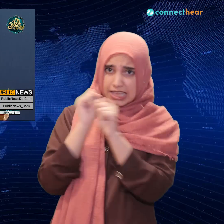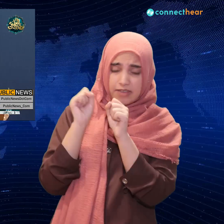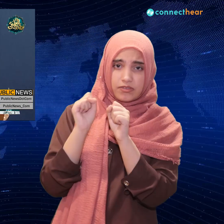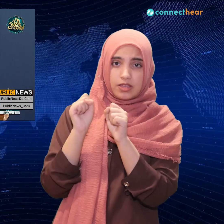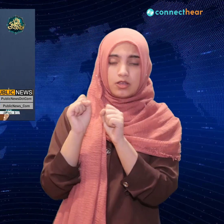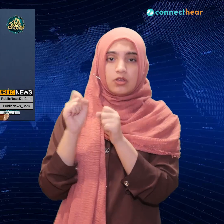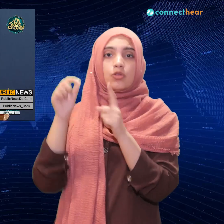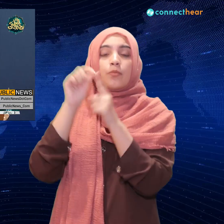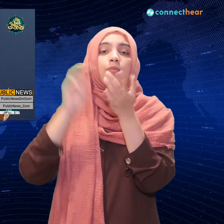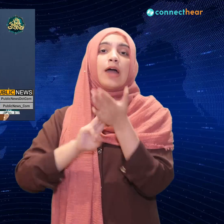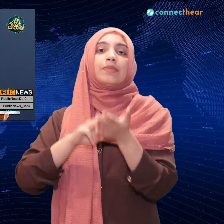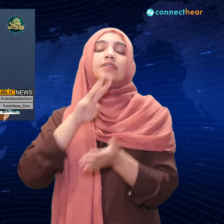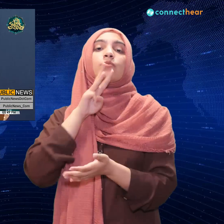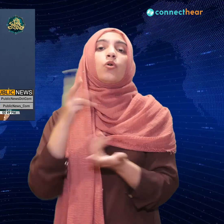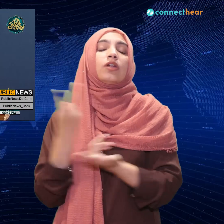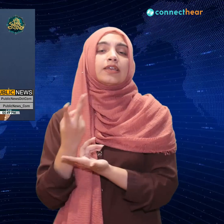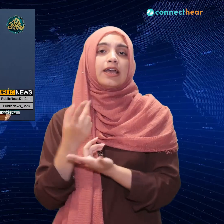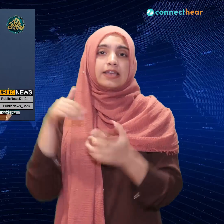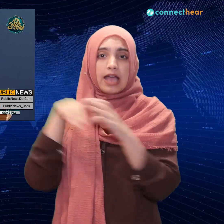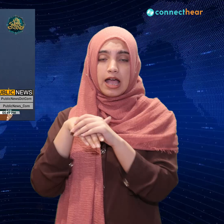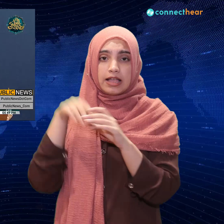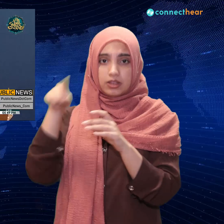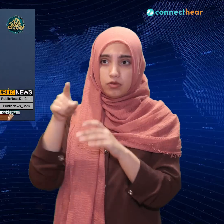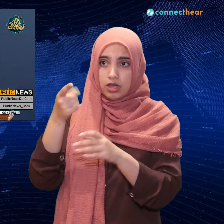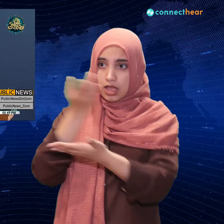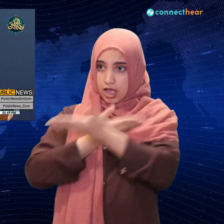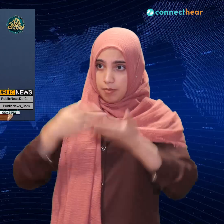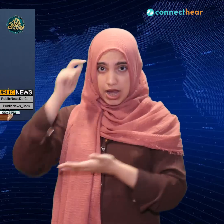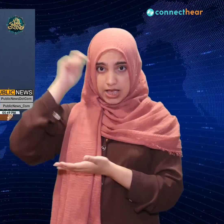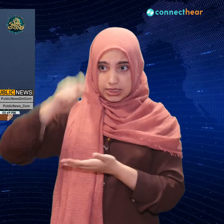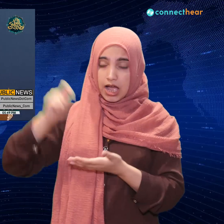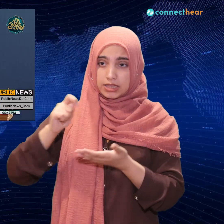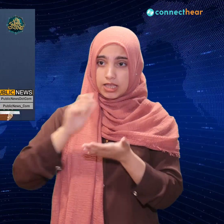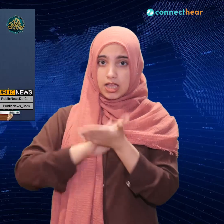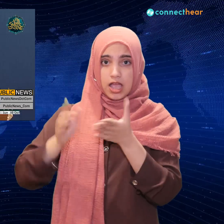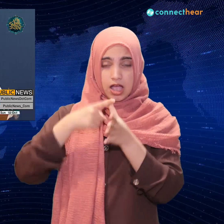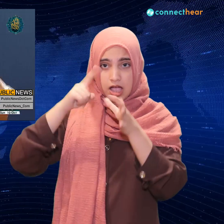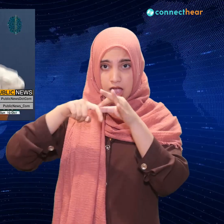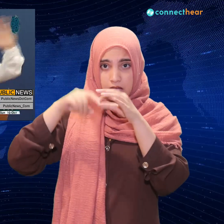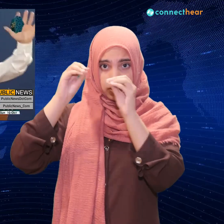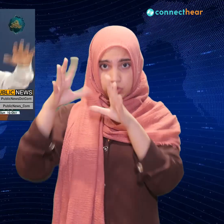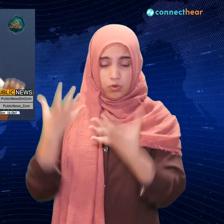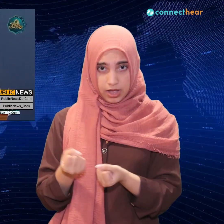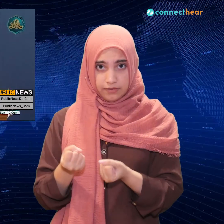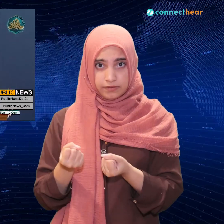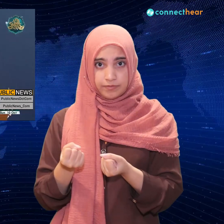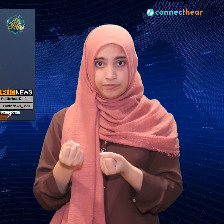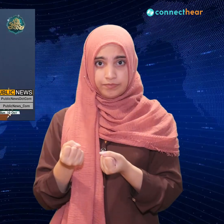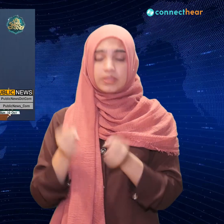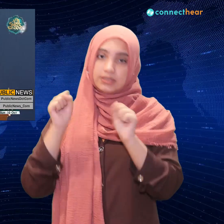آگے جواب بجائے دینے کے ہم بچیں، اس نے کیا ہماری عدالتیں انصاف دے رہی ہیں؟ انہوں نے کہا ہاں جی دے رہی ہیں. کہتا کوئی ہمیں تباہ نہیں کر